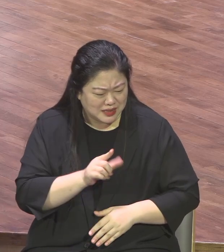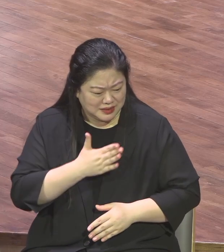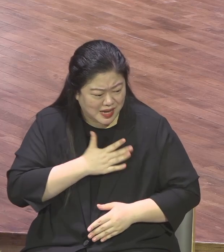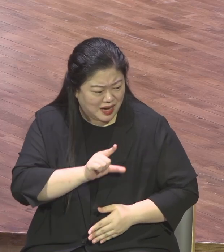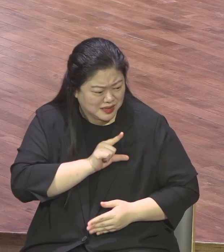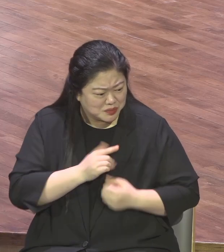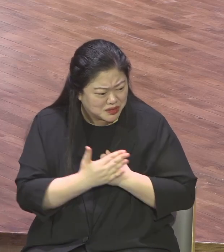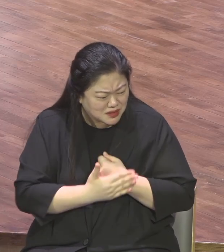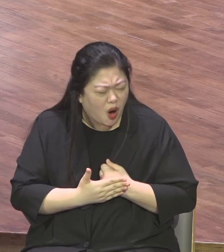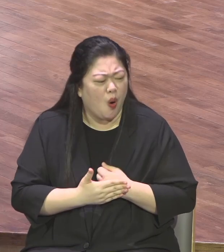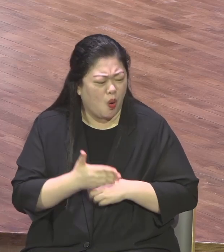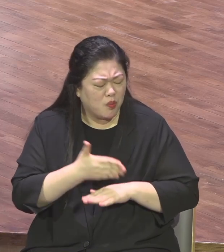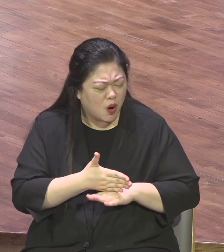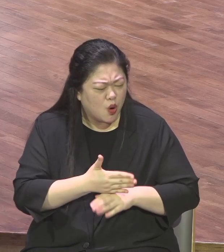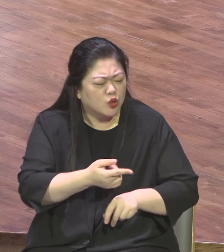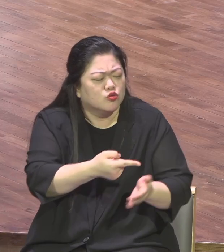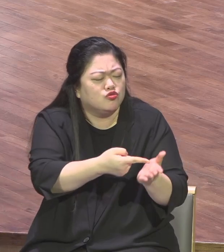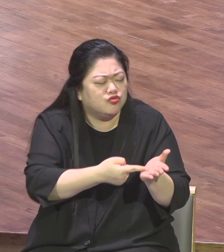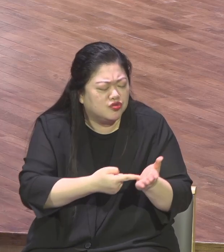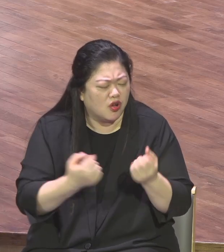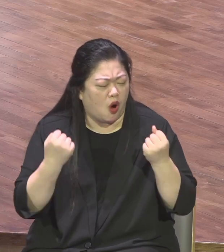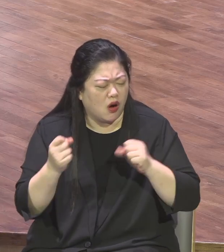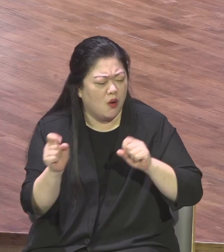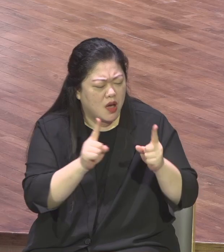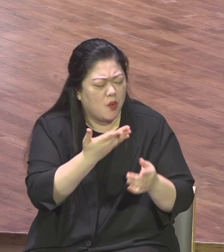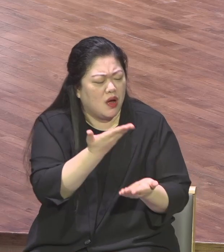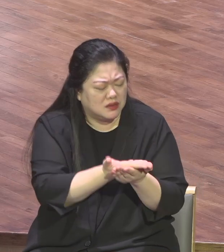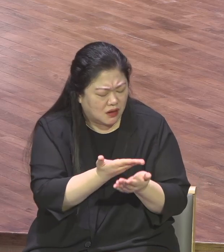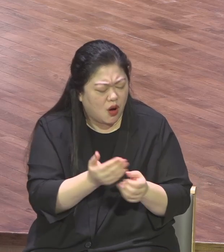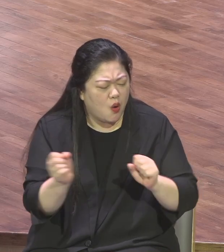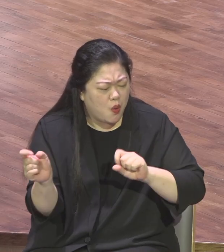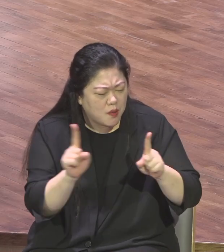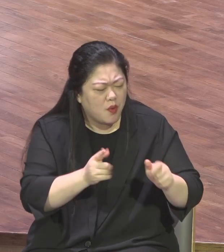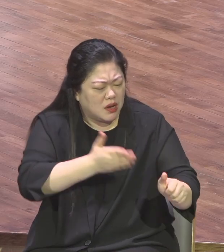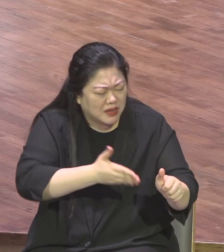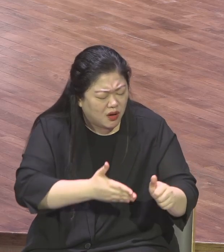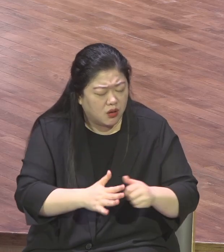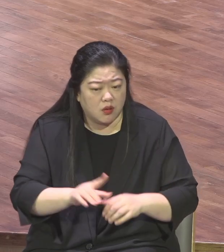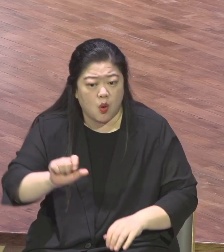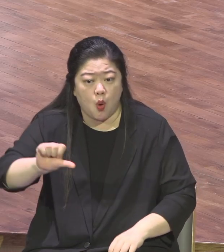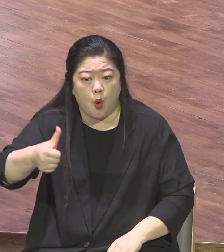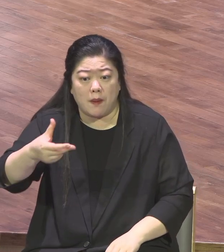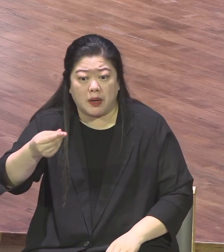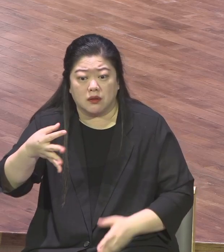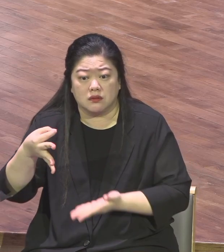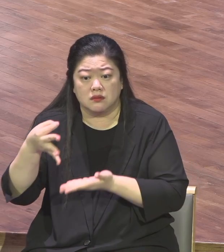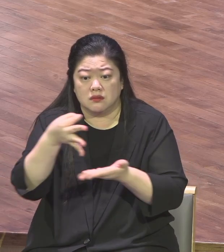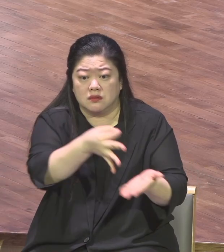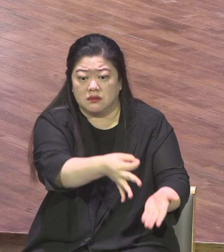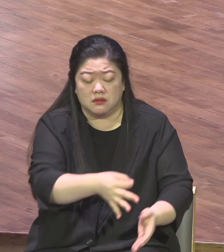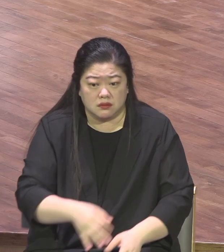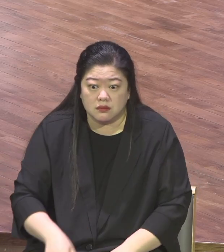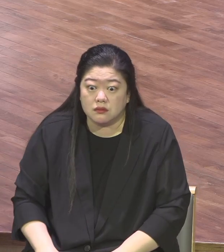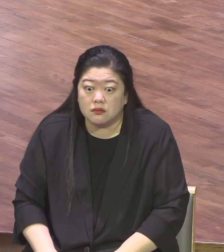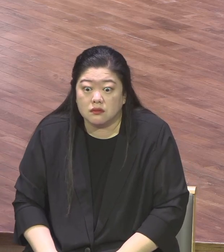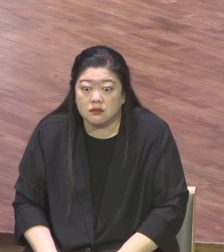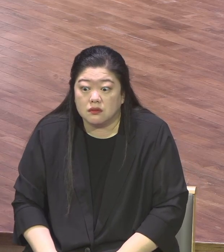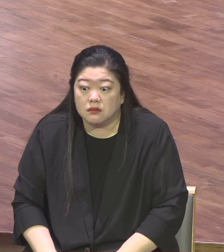고맙다고 수술비 치료하고 나서 돈 들 거니까 수술비를 딱 500만 원 줬대. 이게 동영상을 다 떠